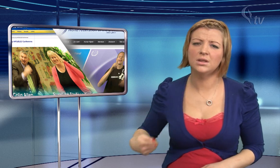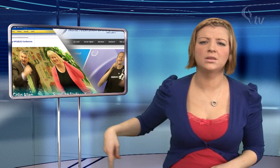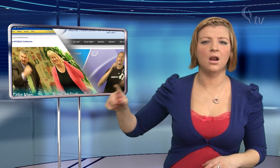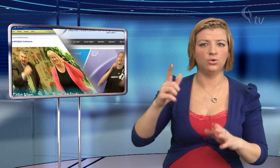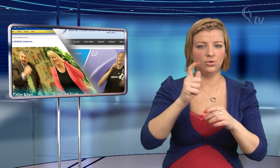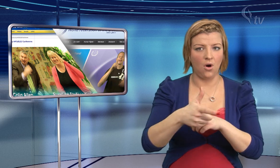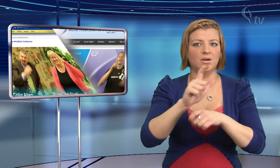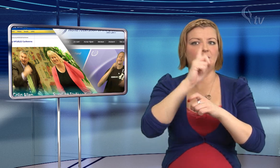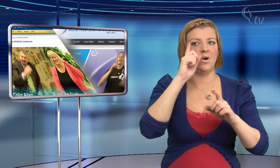kättesaadavam.